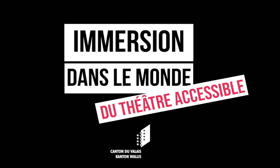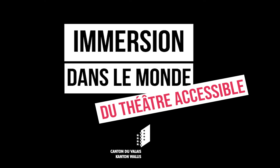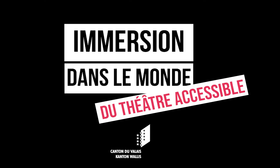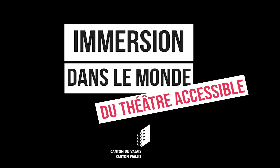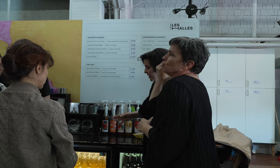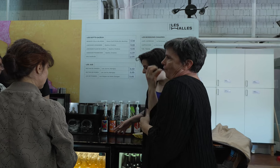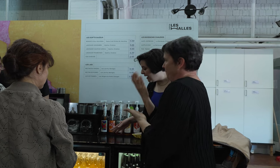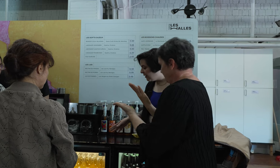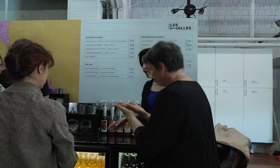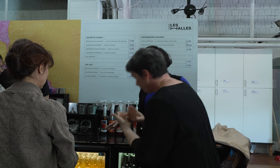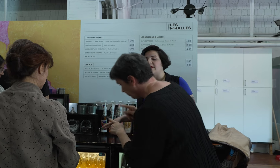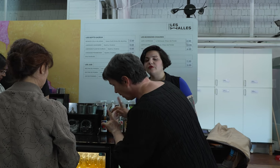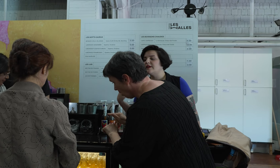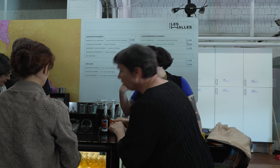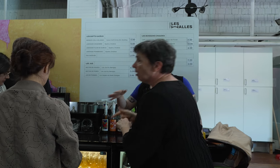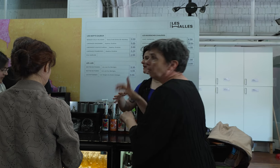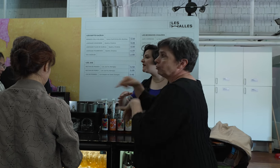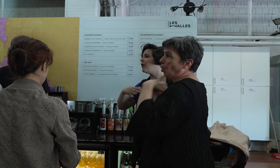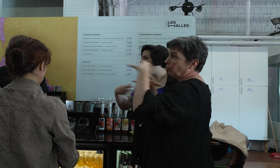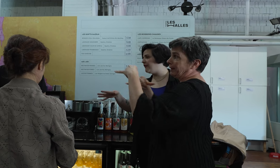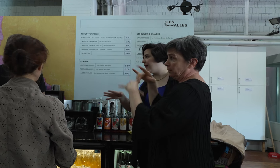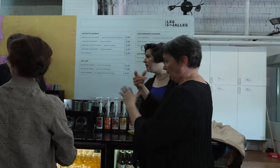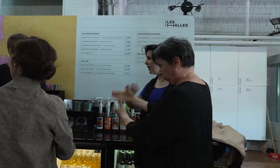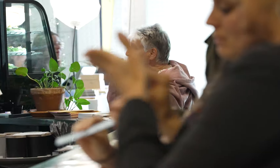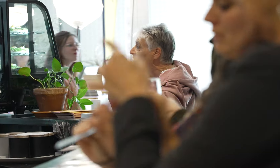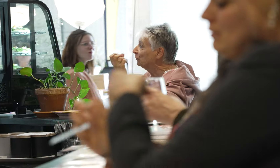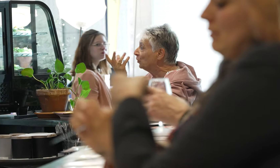Et de nouveau là, on va donner automatiquement un vers.